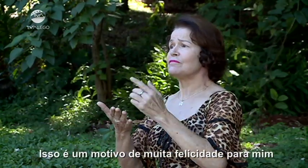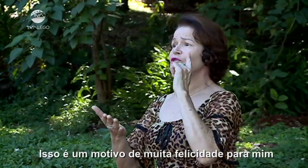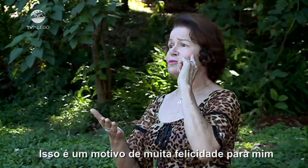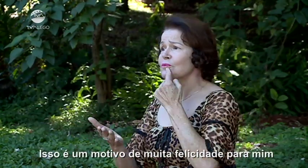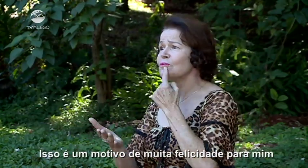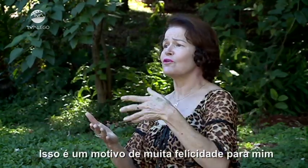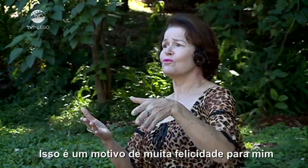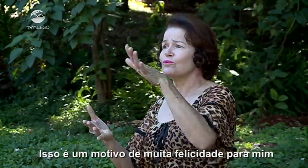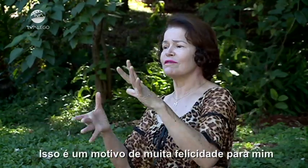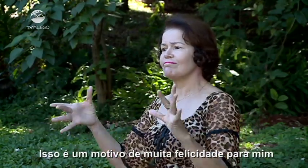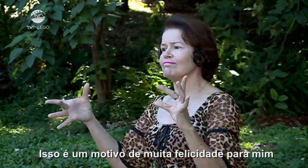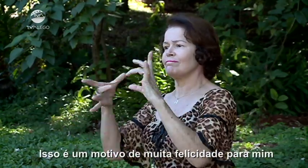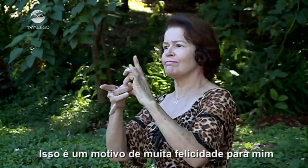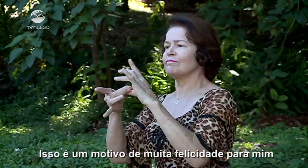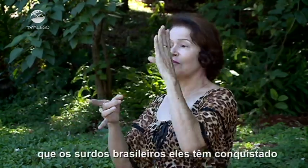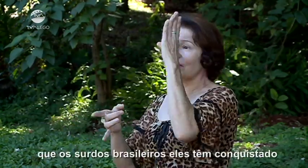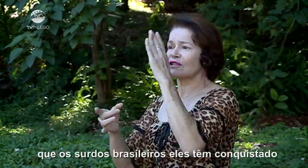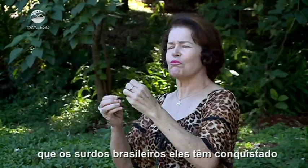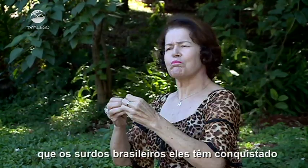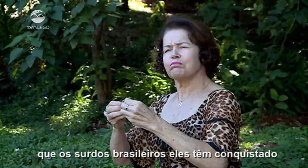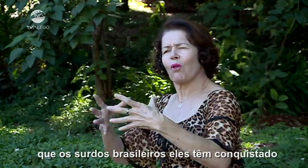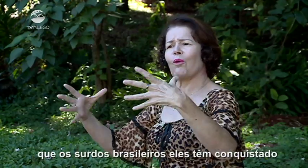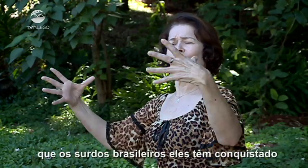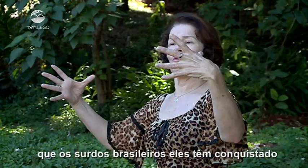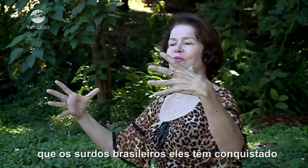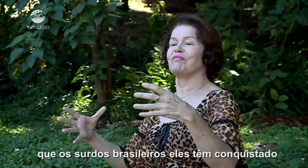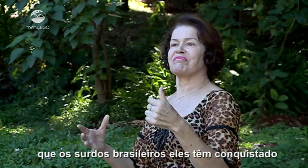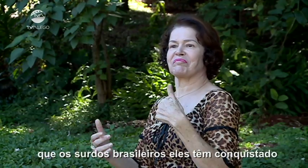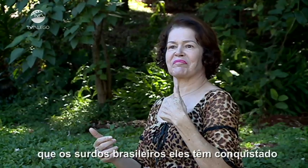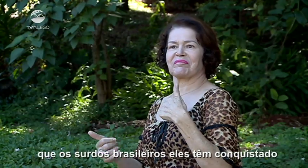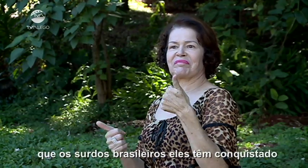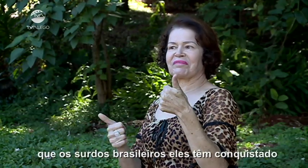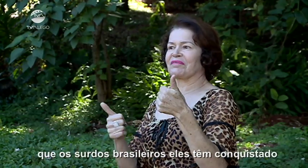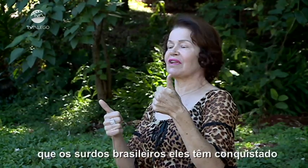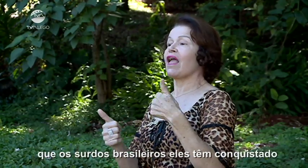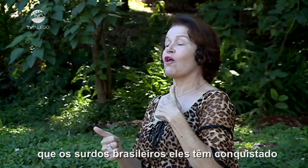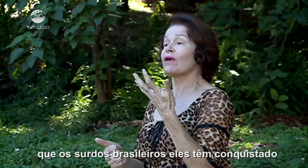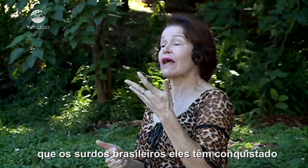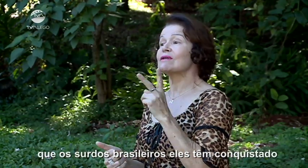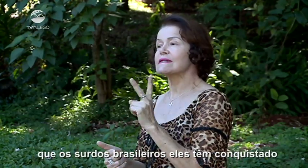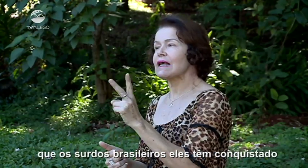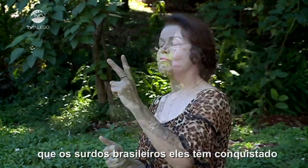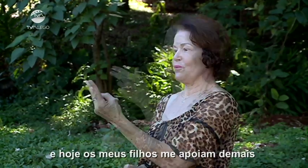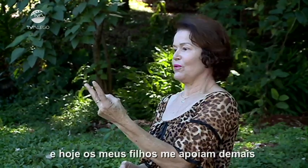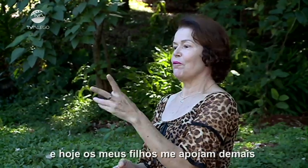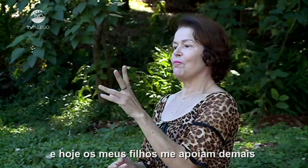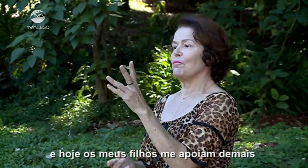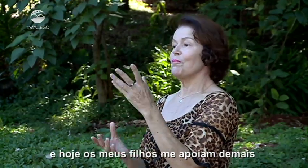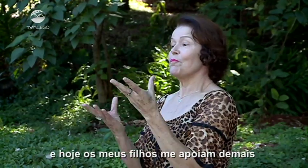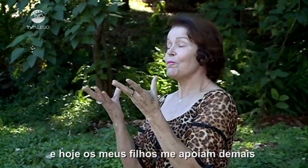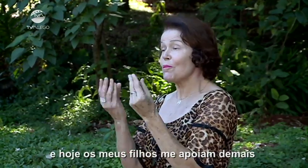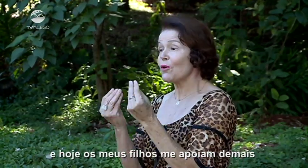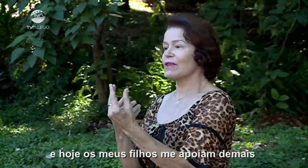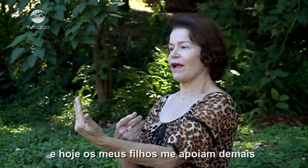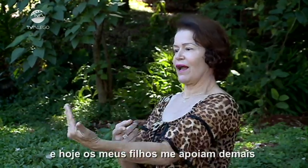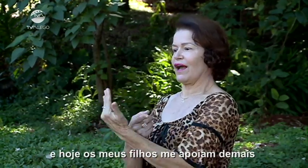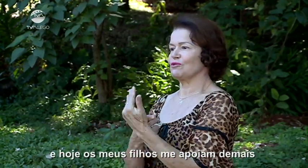muita felicidade para mim que os surdos brasileiros eles têm conquistado. E hoje os meus filhos